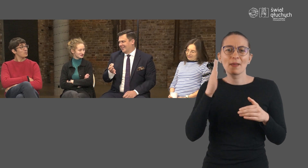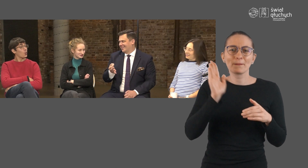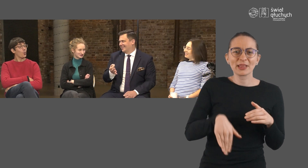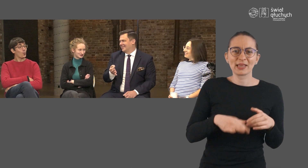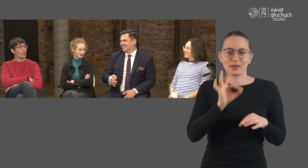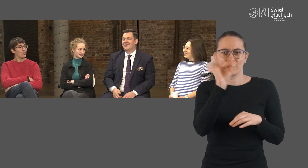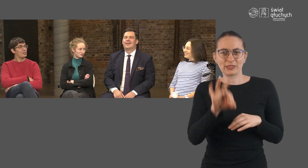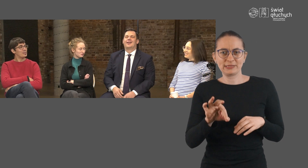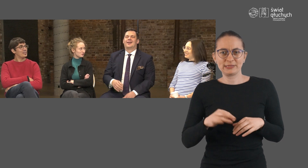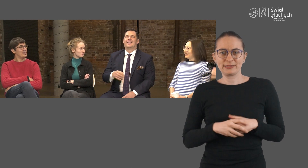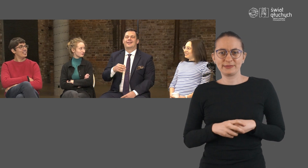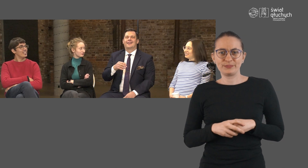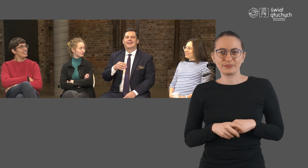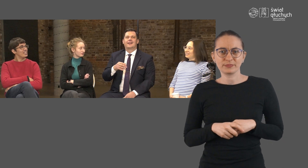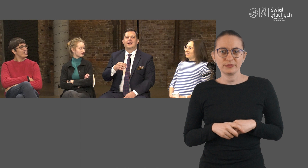pytaniem.